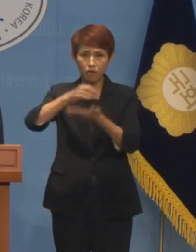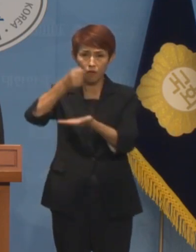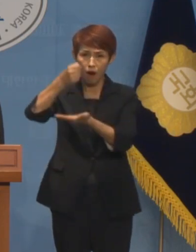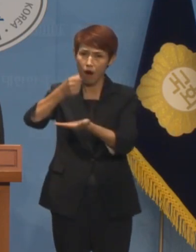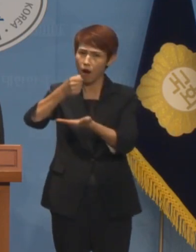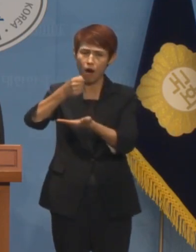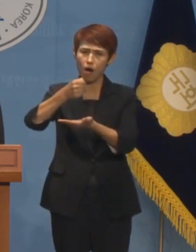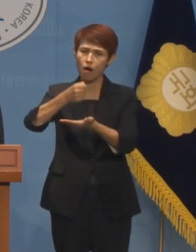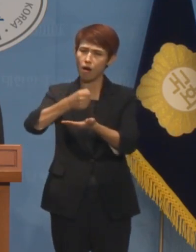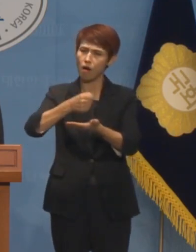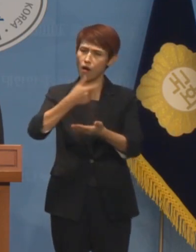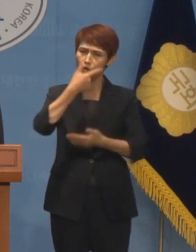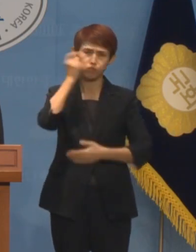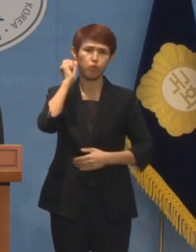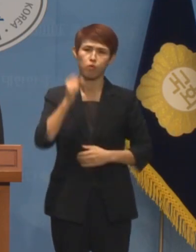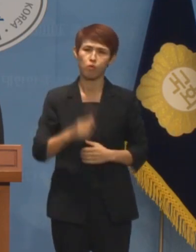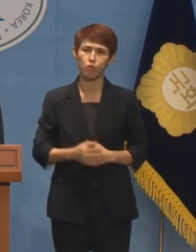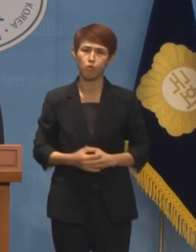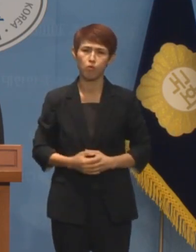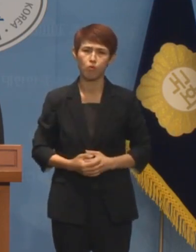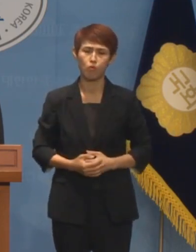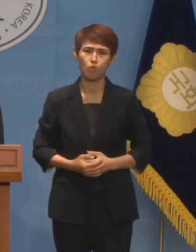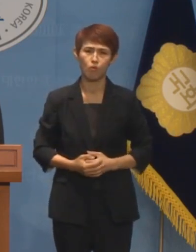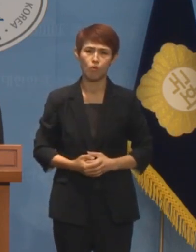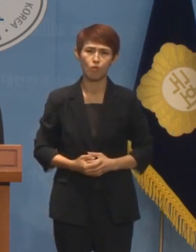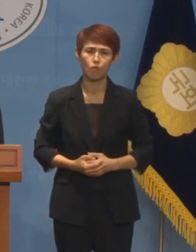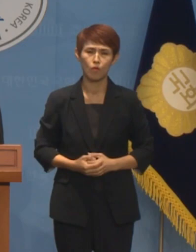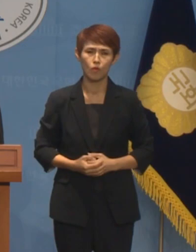수 있을지 심히 우려스럽습니다.